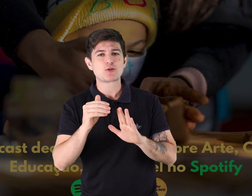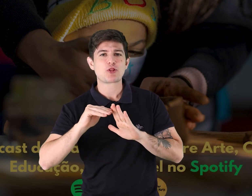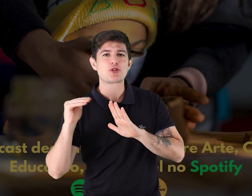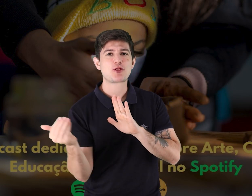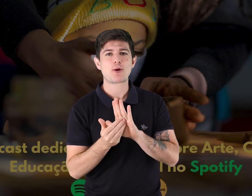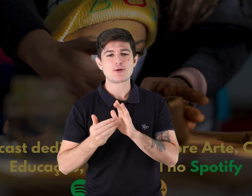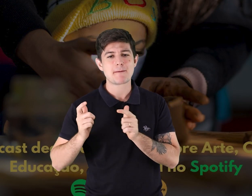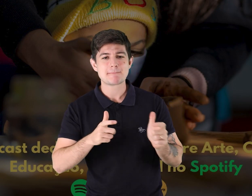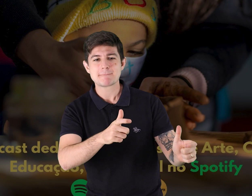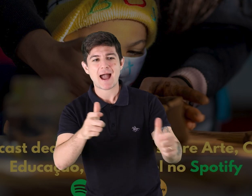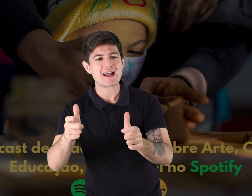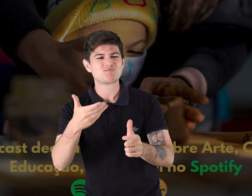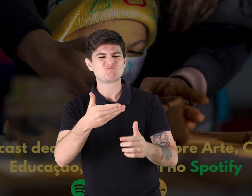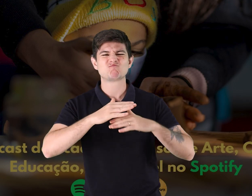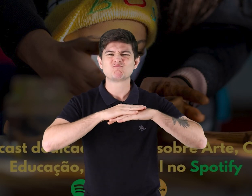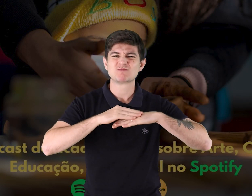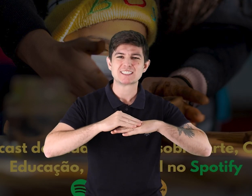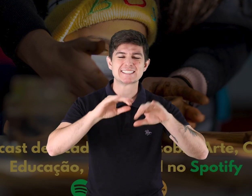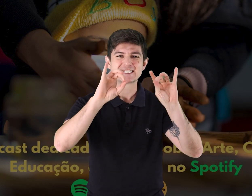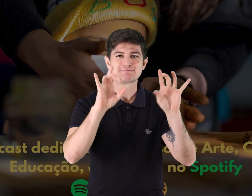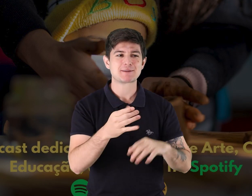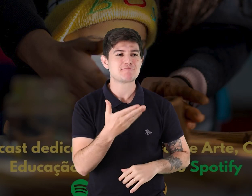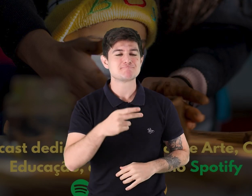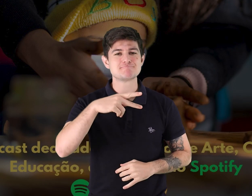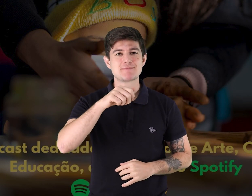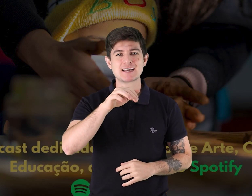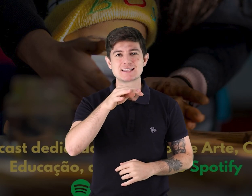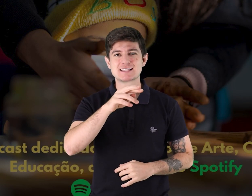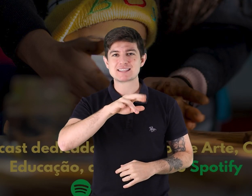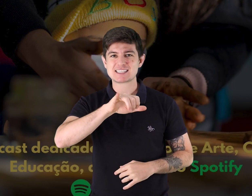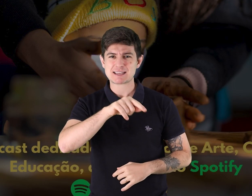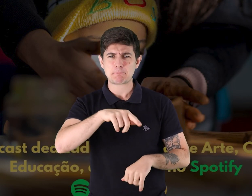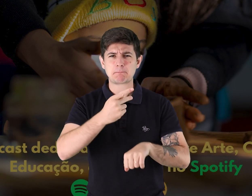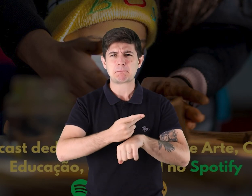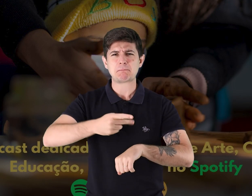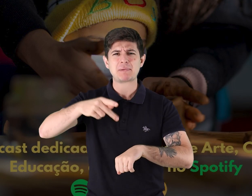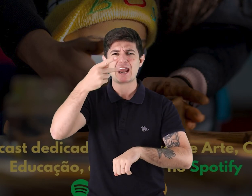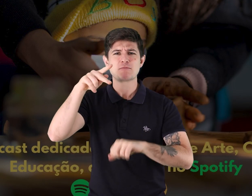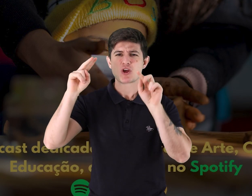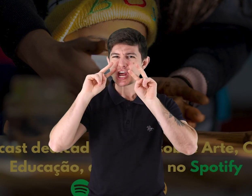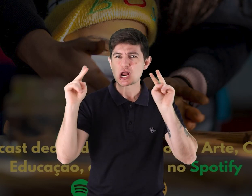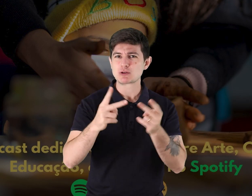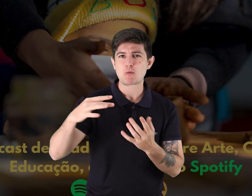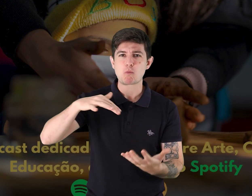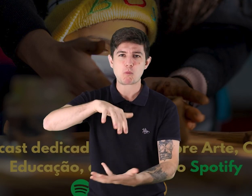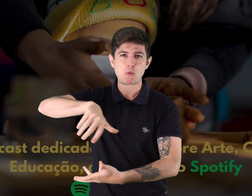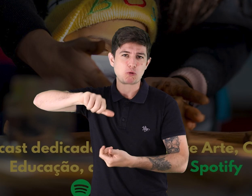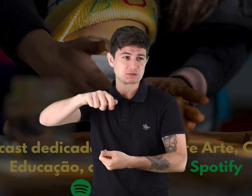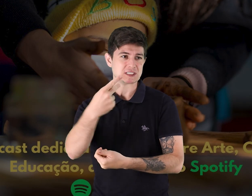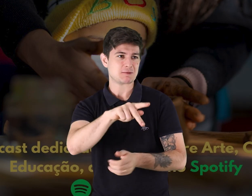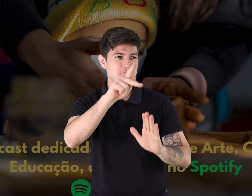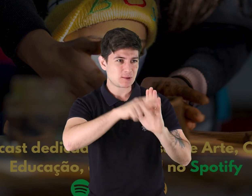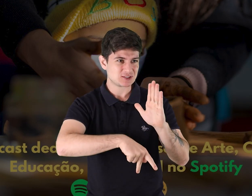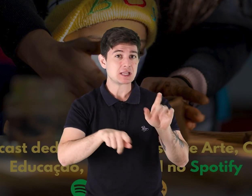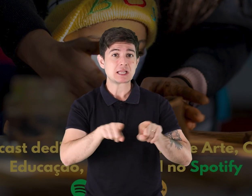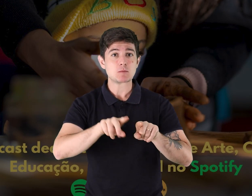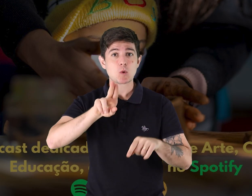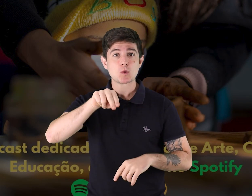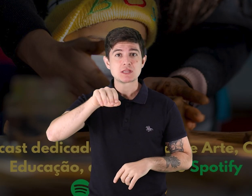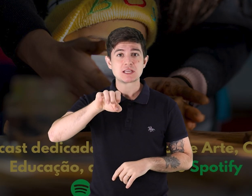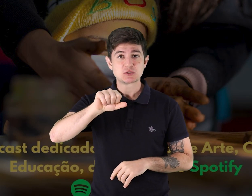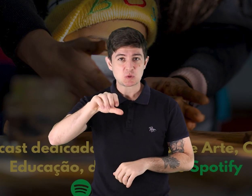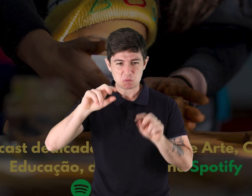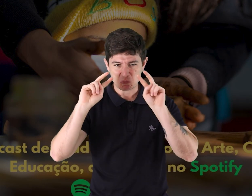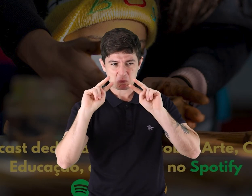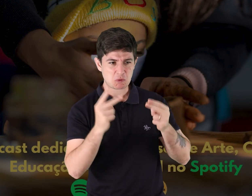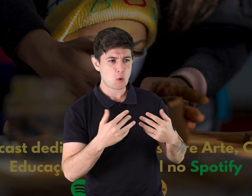liderado pelo projeto Arte por Toda a Parte, da nossa querida Patrícia Reis. Projeto premiado e